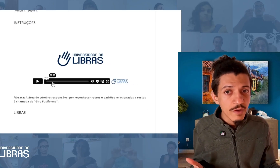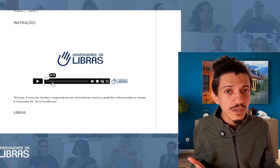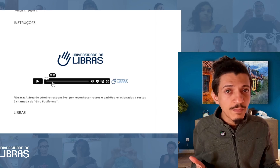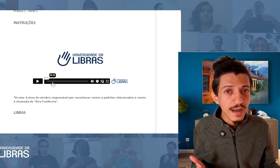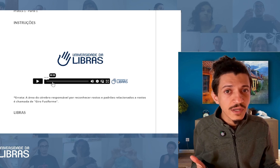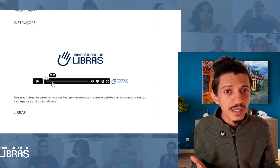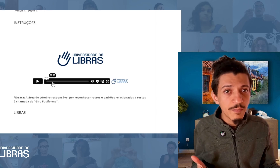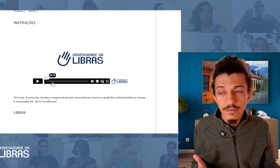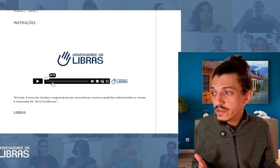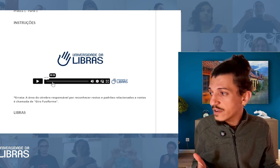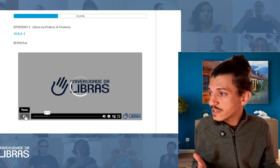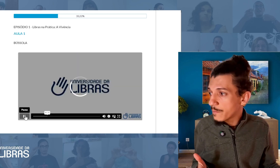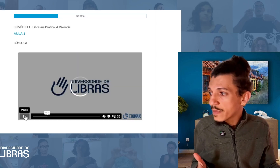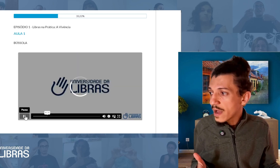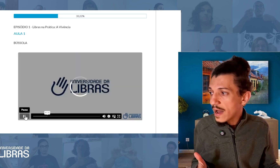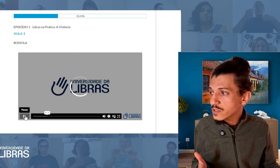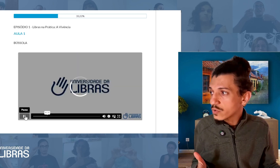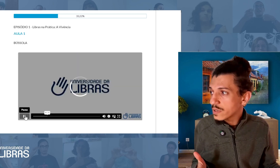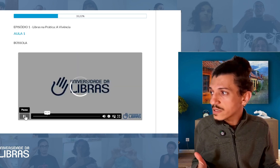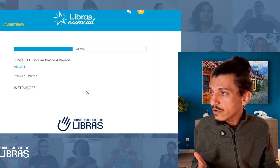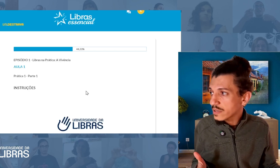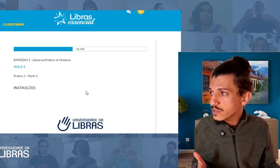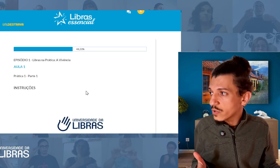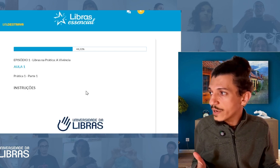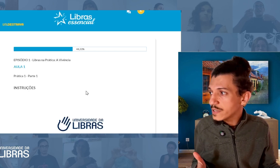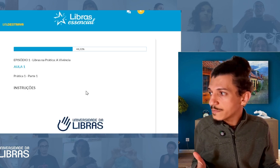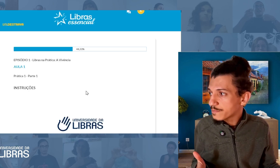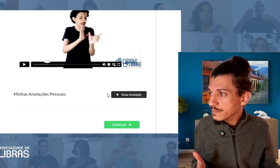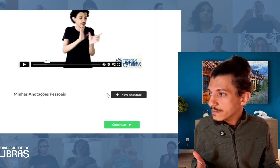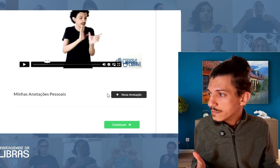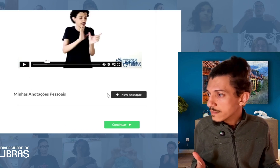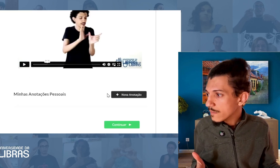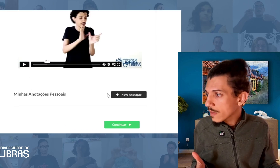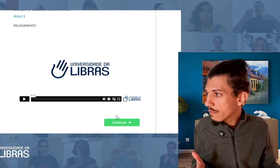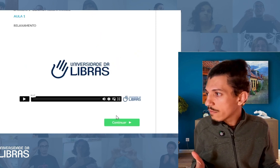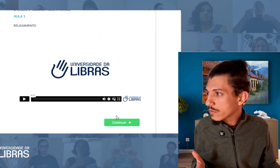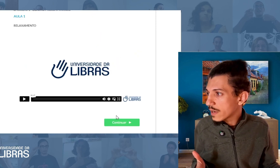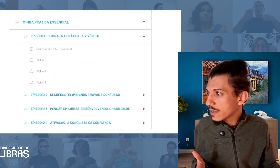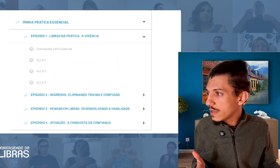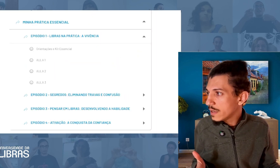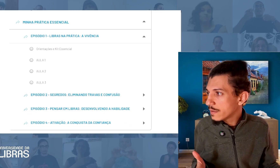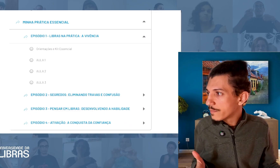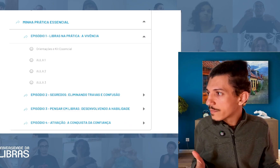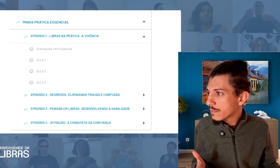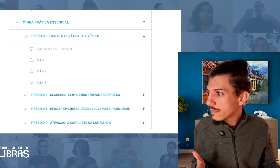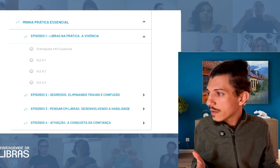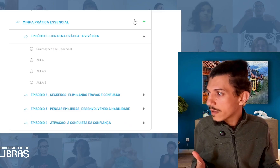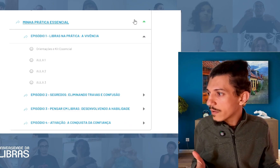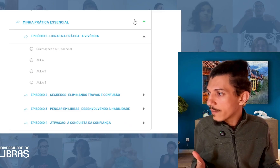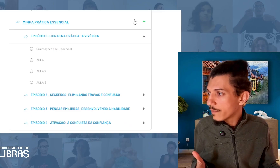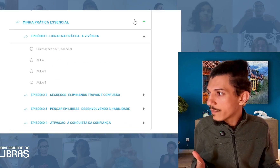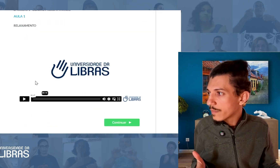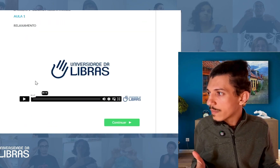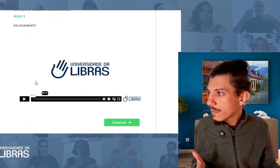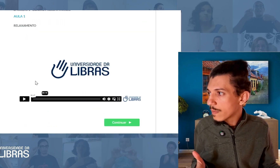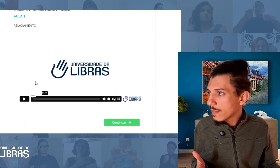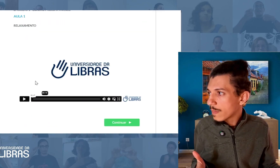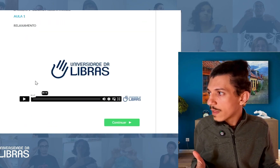Tem um espaço aqui para você fazer as suas anotações. Vou voltar aqui.